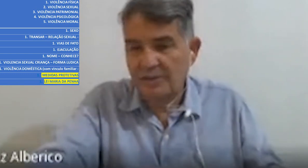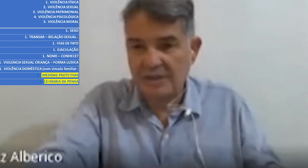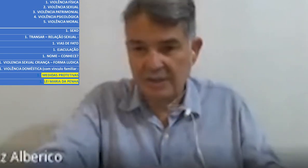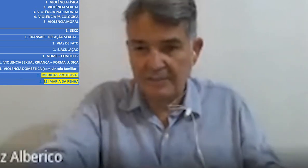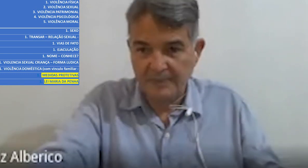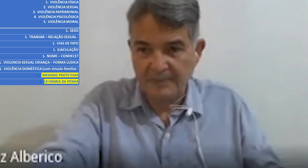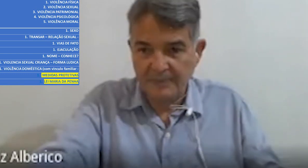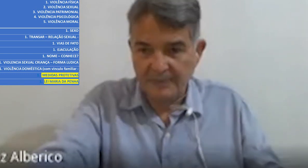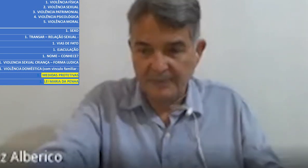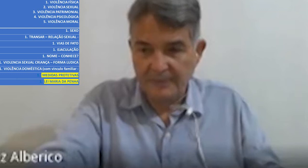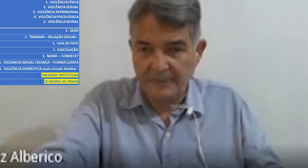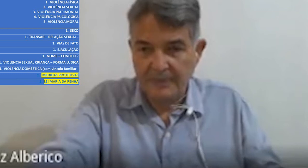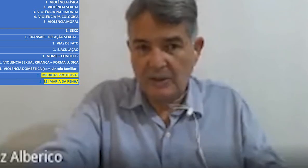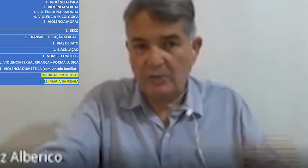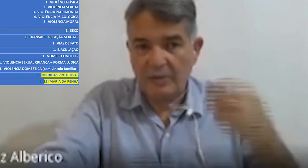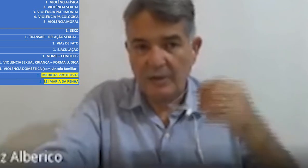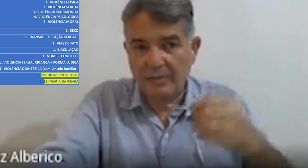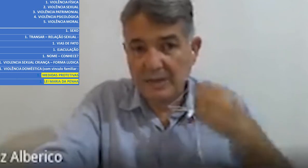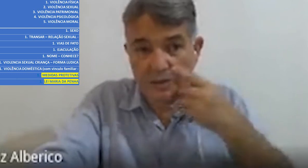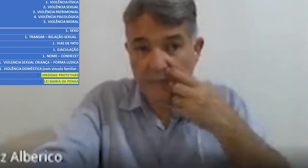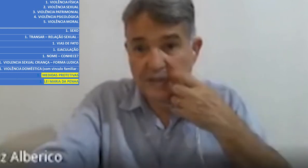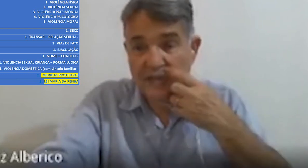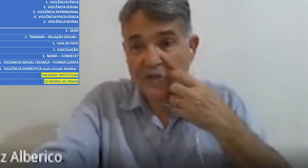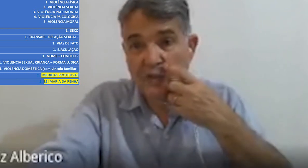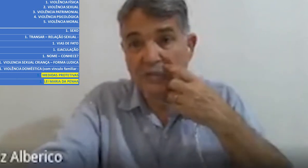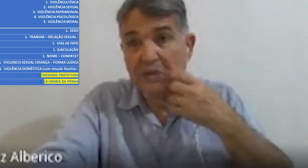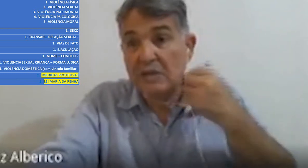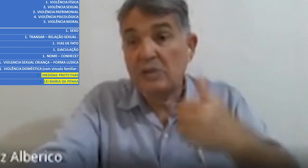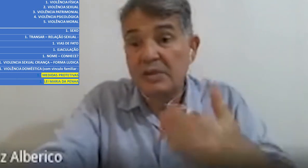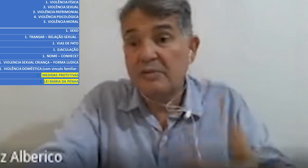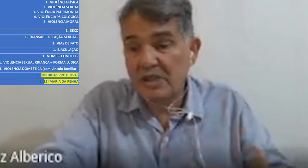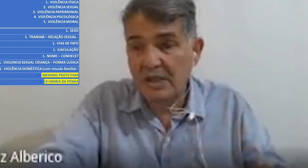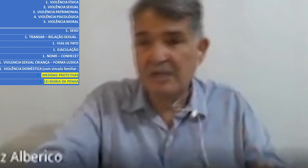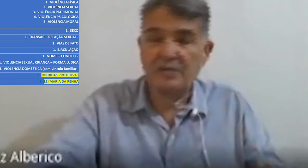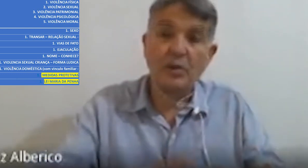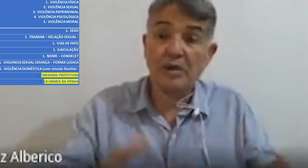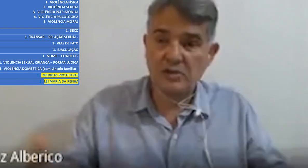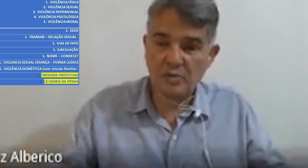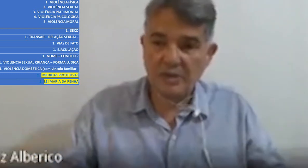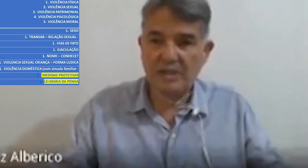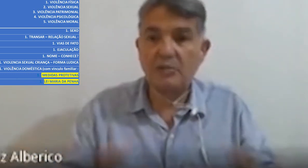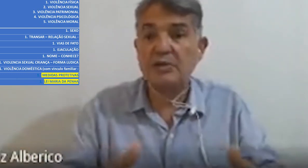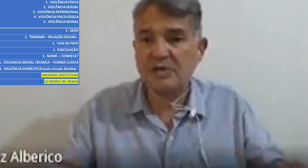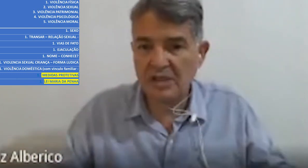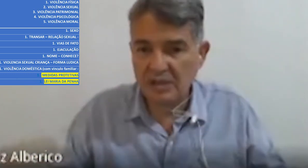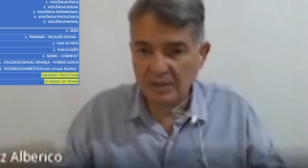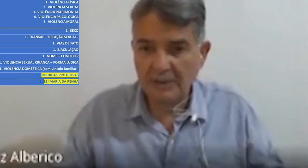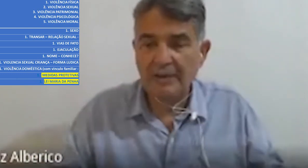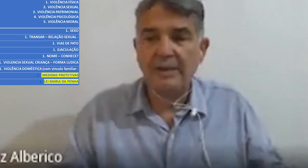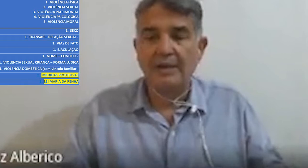acontecer. Então, é preciso que preste atenção, inclusive vocês, que são, nós que somos da saúde, vocês que estão muito